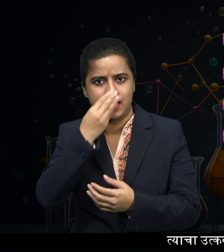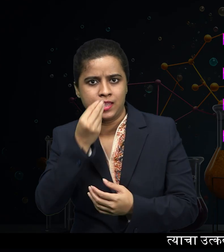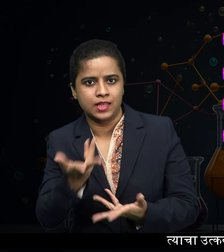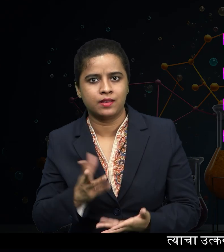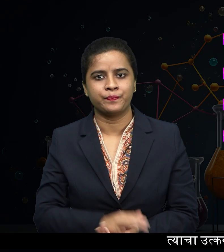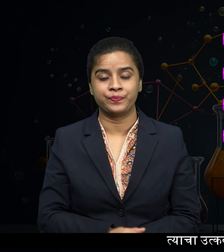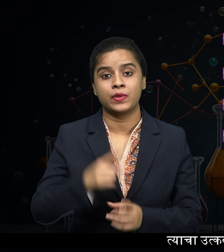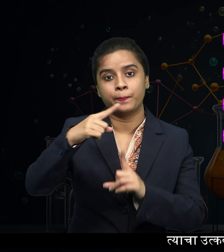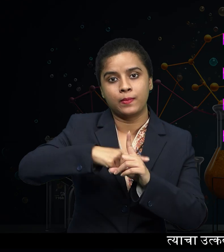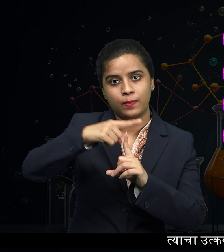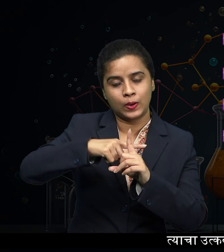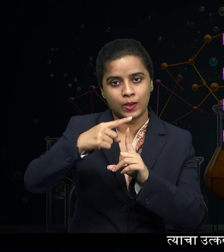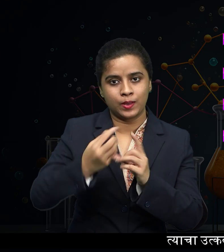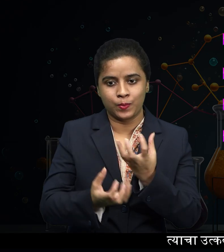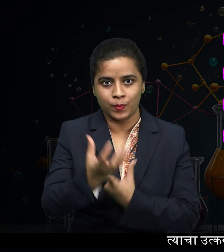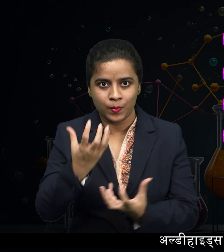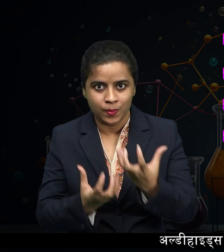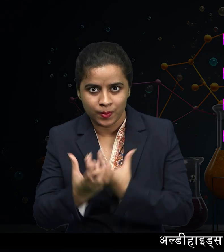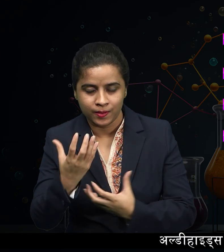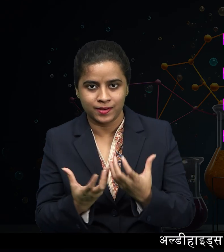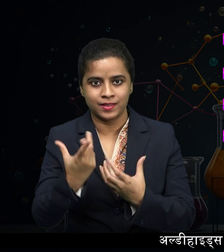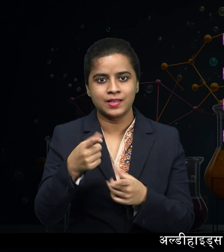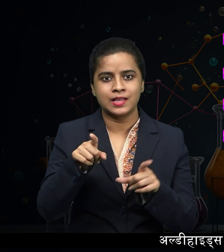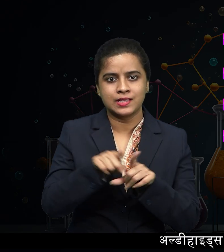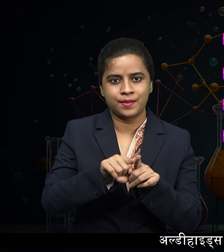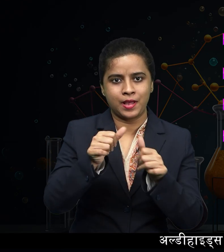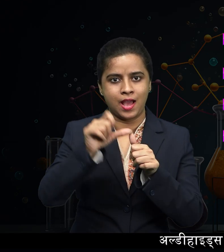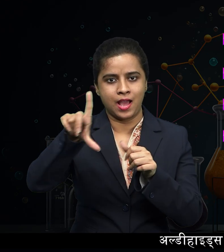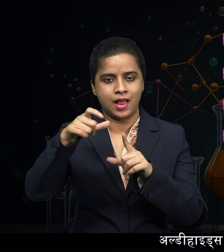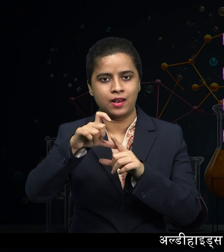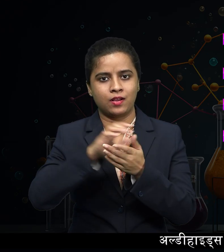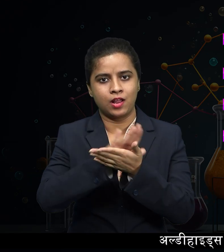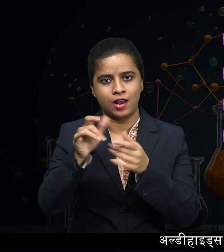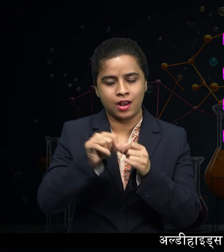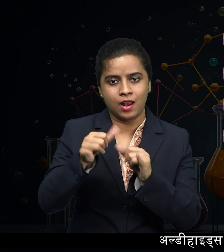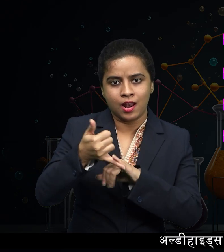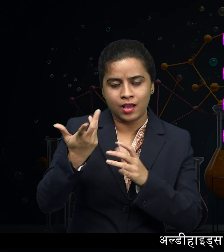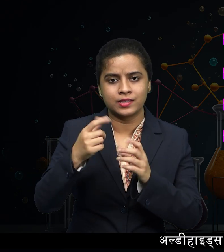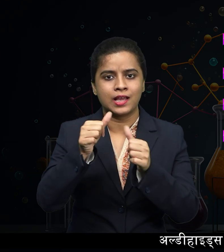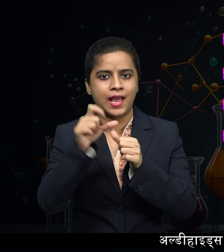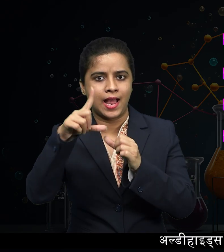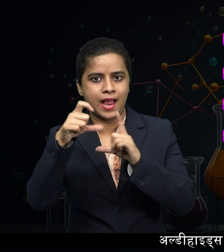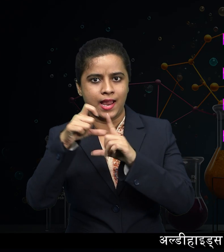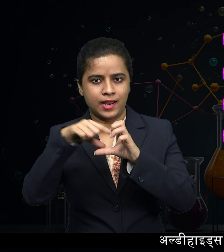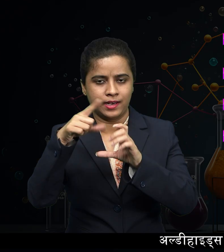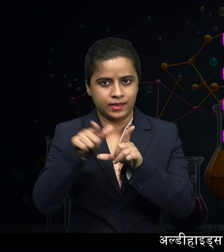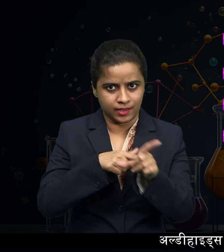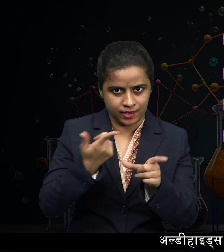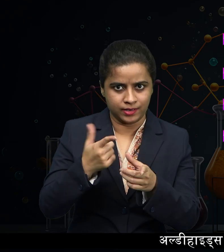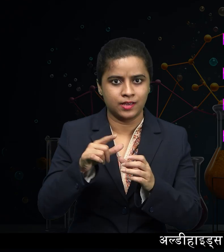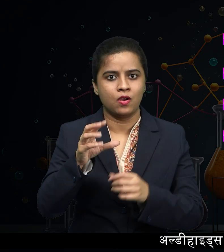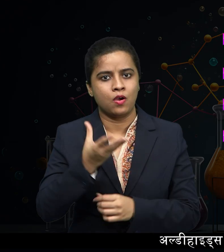त्याचा उत्कलन बिंदू संबंधित अल्कोहोल ॲल्डिहाइड्स आणि केटॉन्सपेक्षा जास्त आहे.